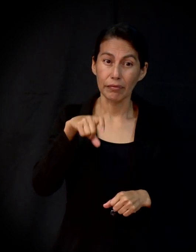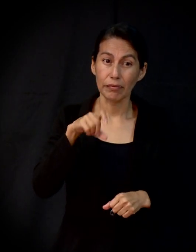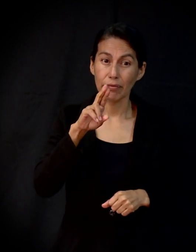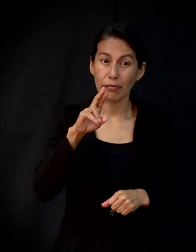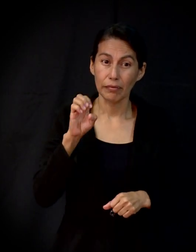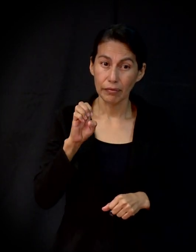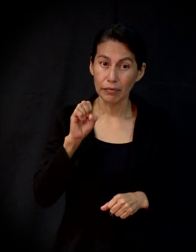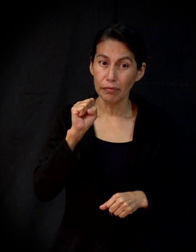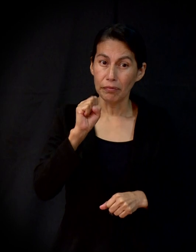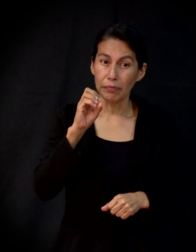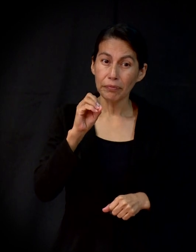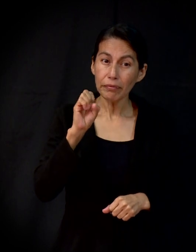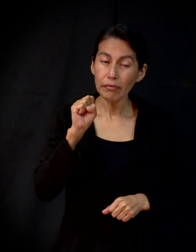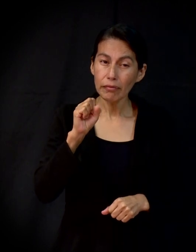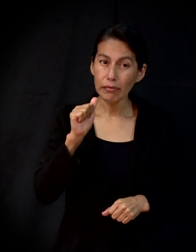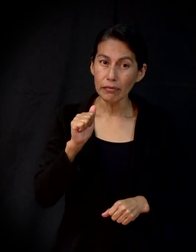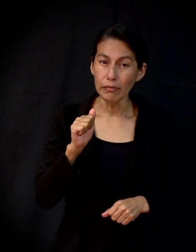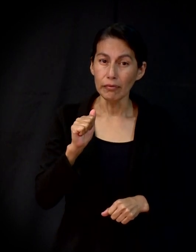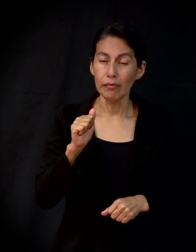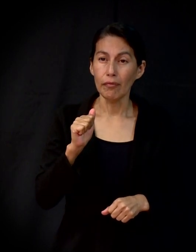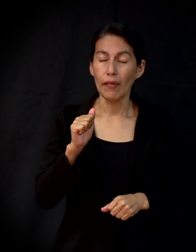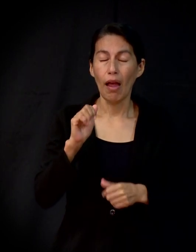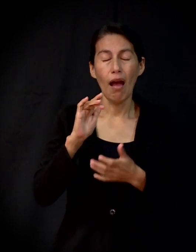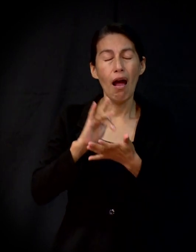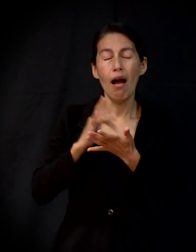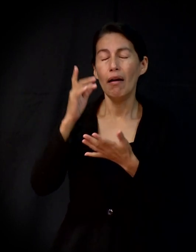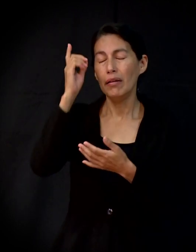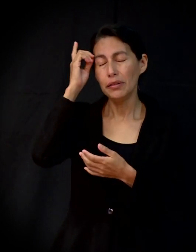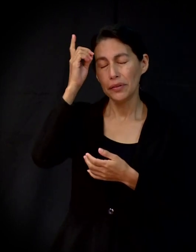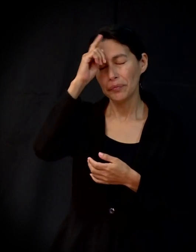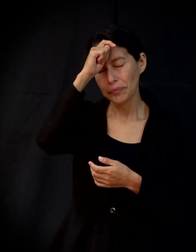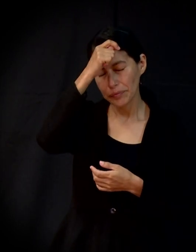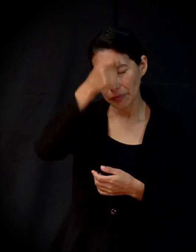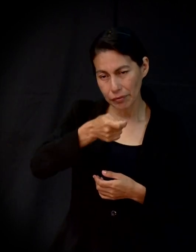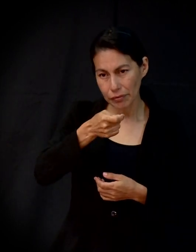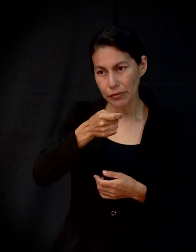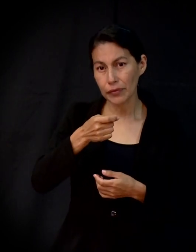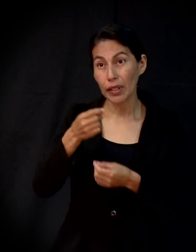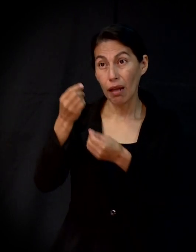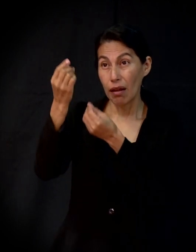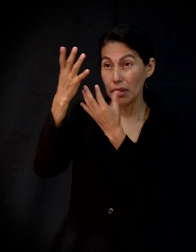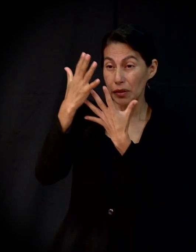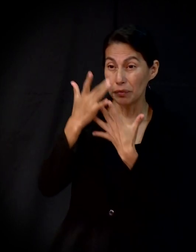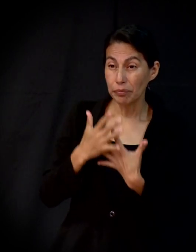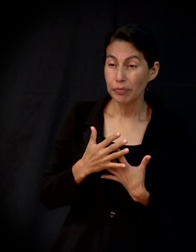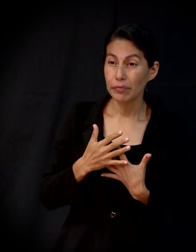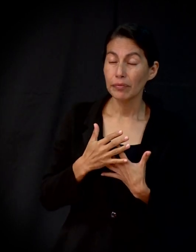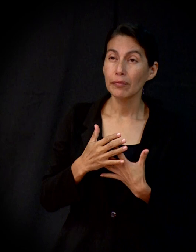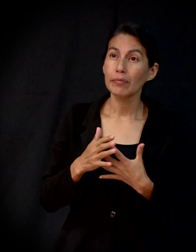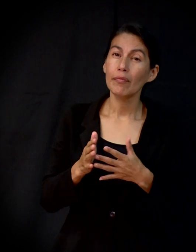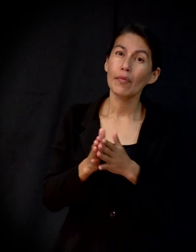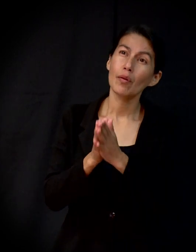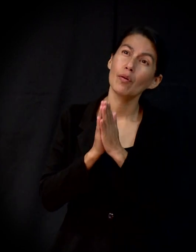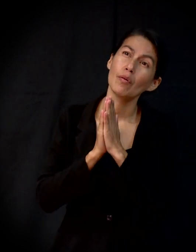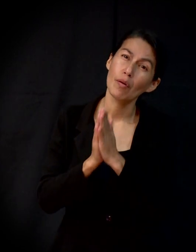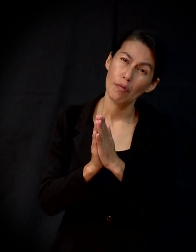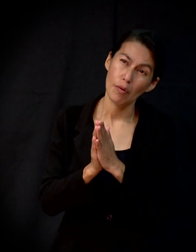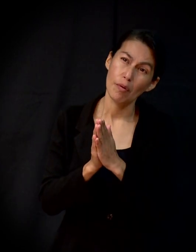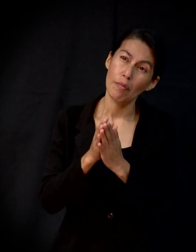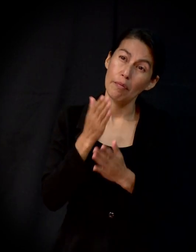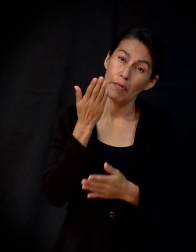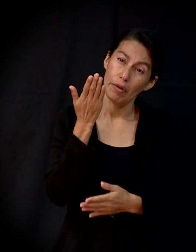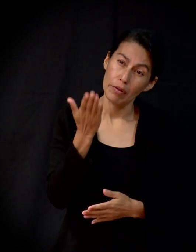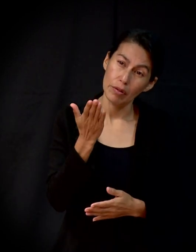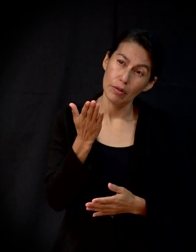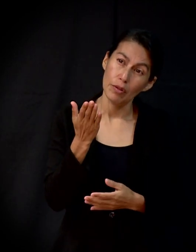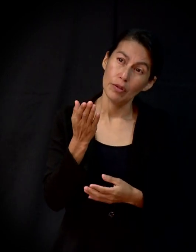a Dios por las bendiciones que nos provee día a día y que puedan apoyarnos con nuestras